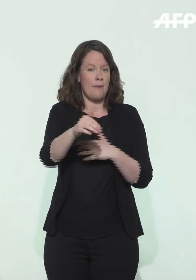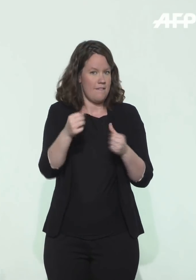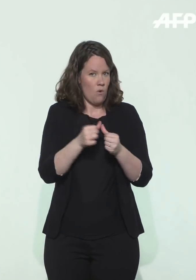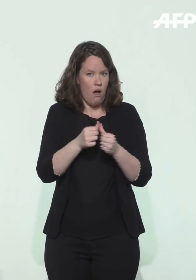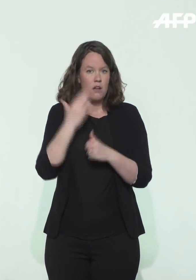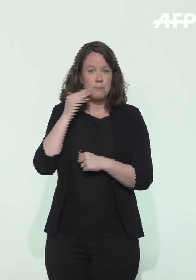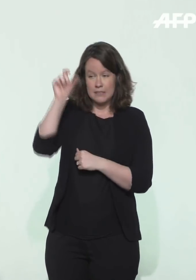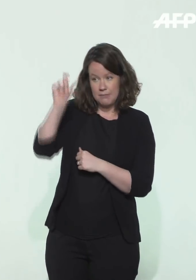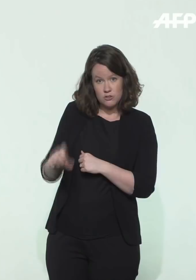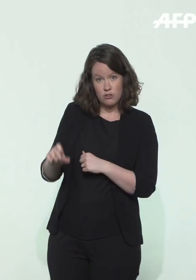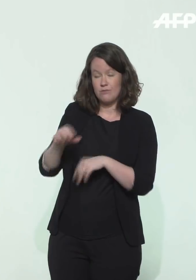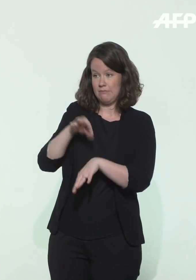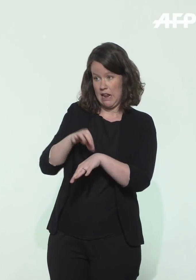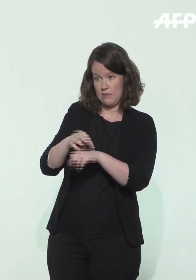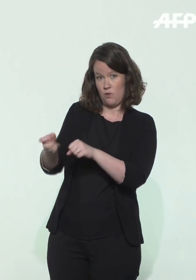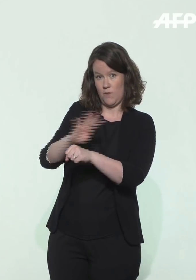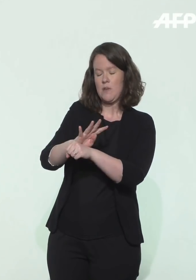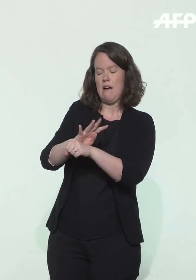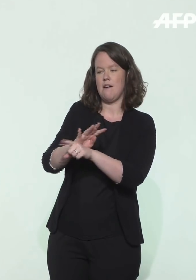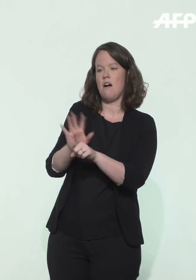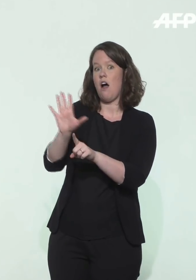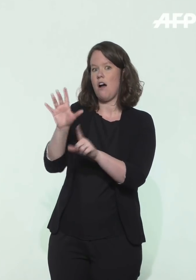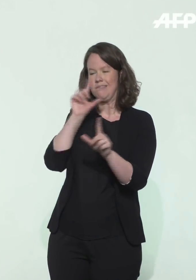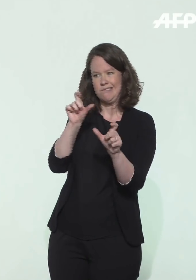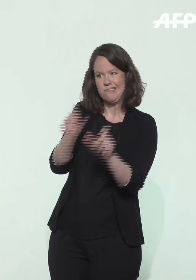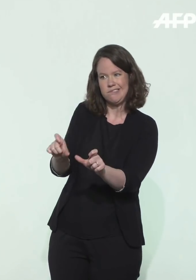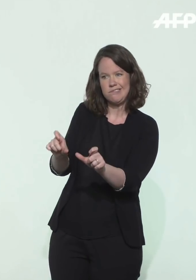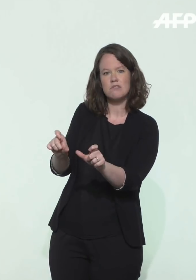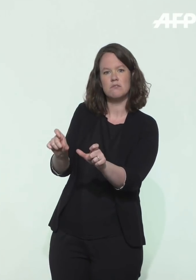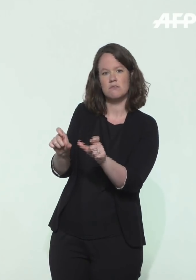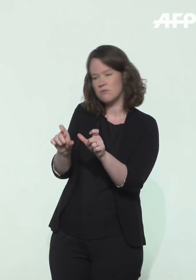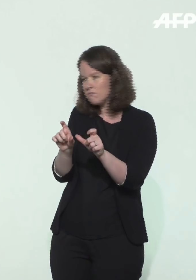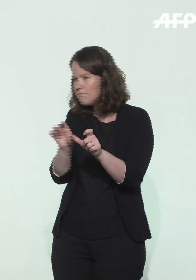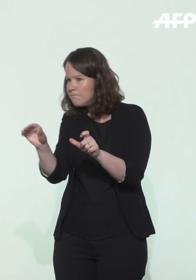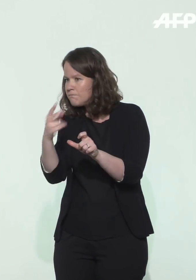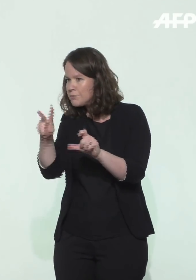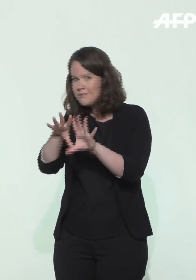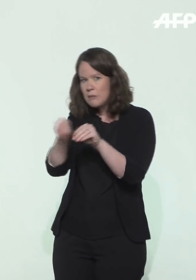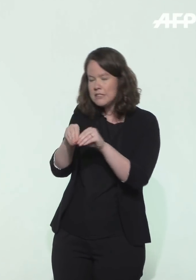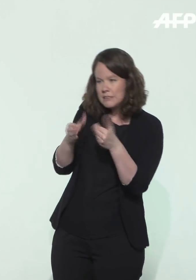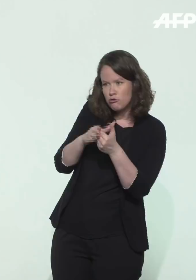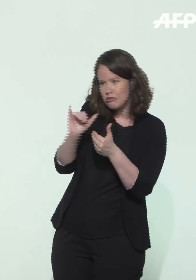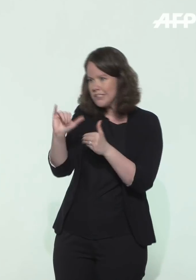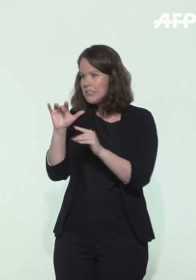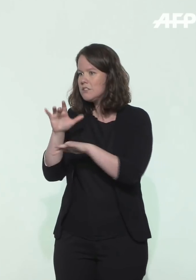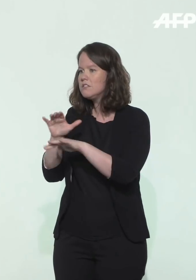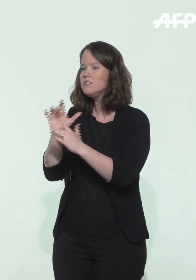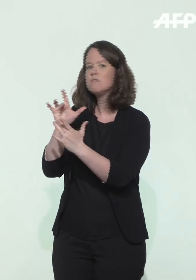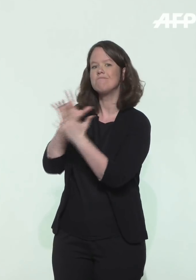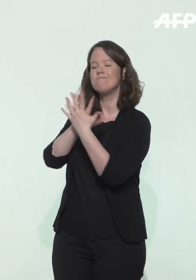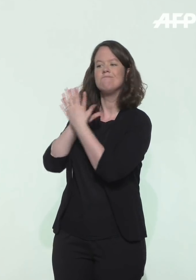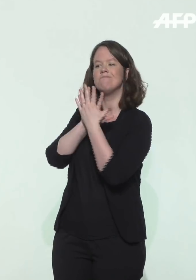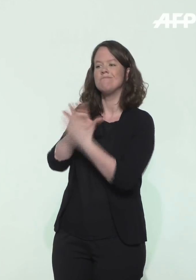aller repérer tout l'entourage proche des personnes qui seraient malades, de manière à les isoler, pour les protéger et protéger le reste